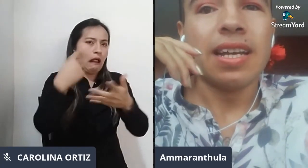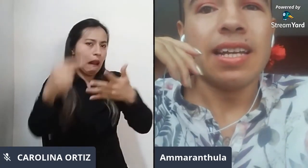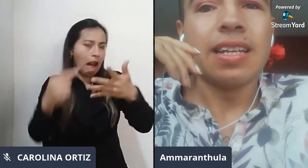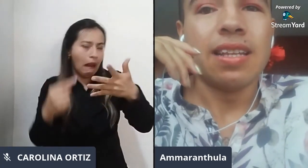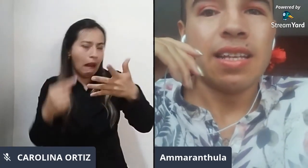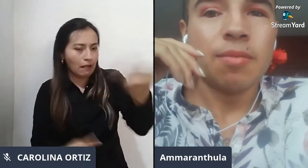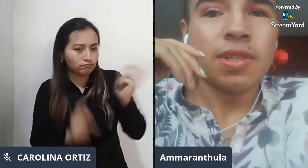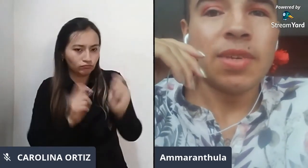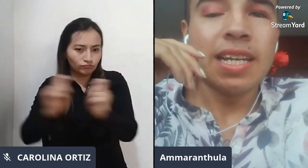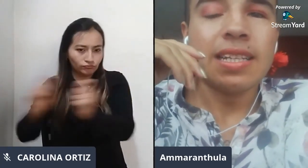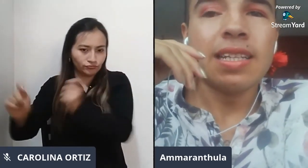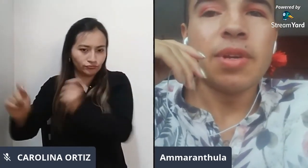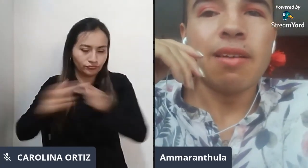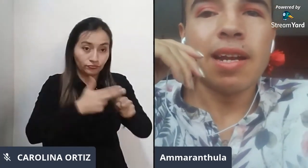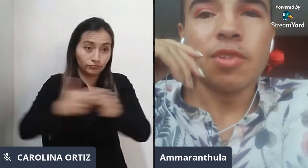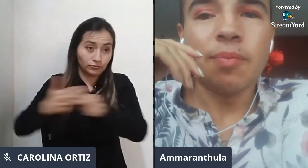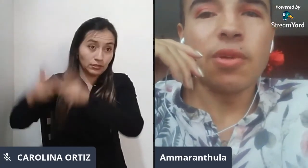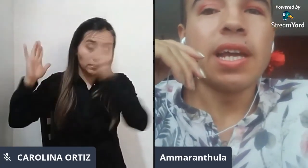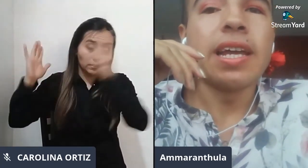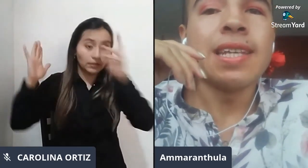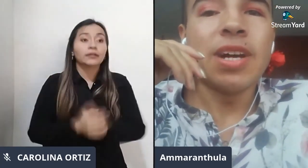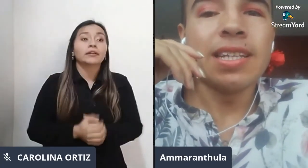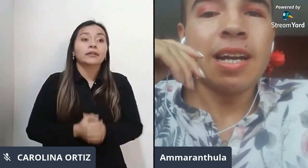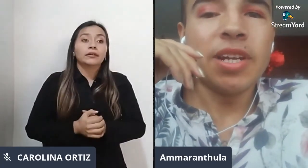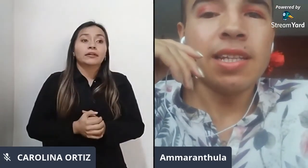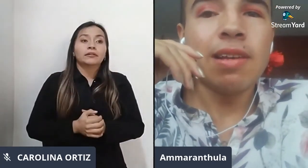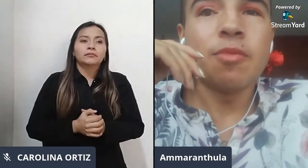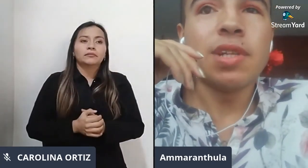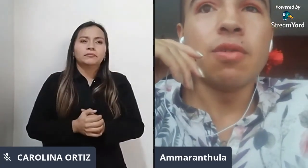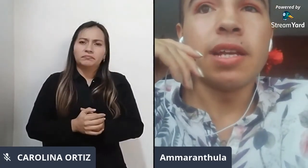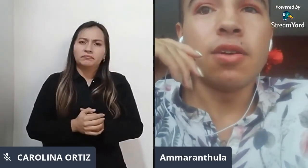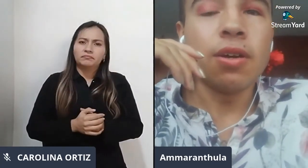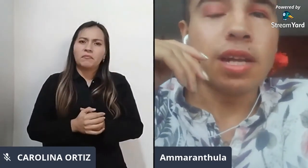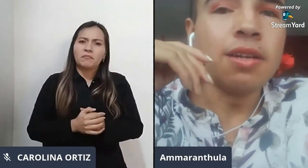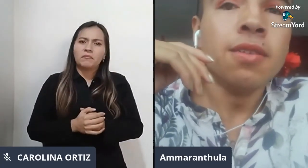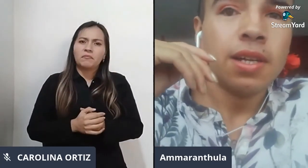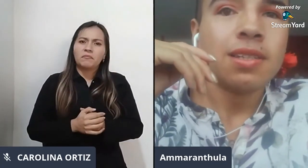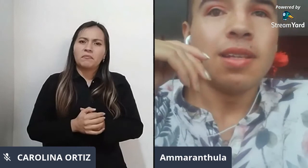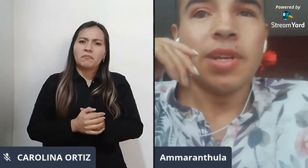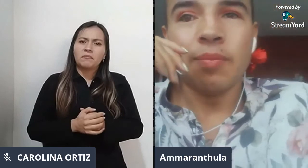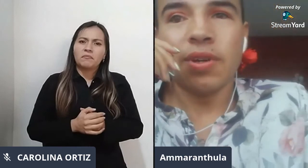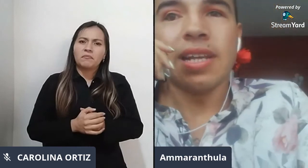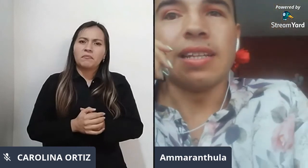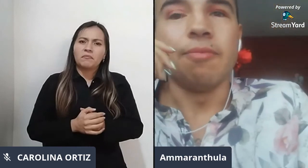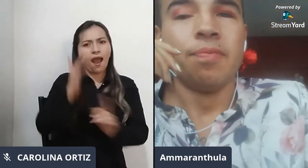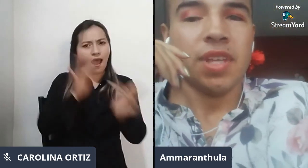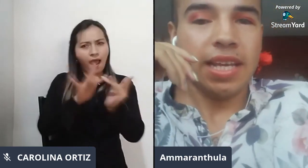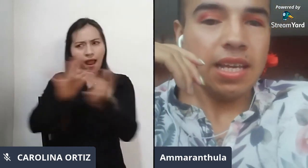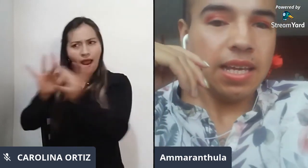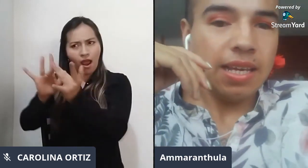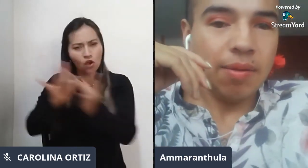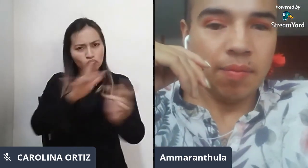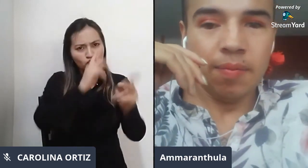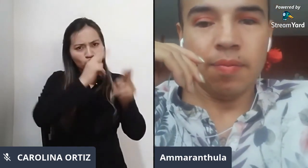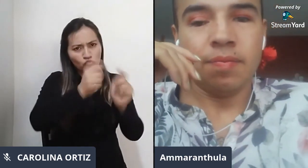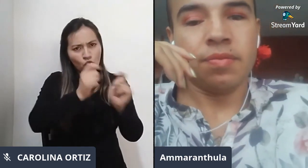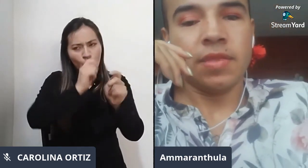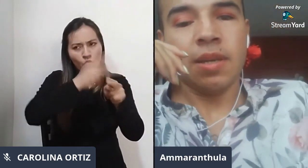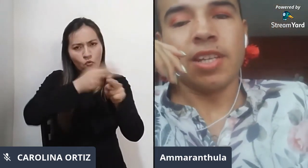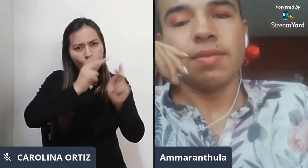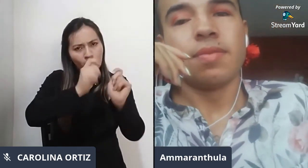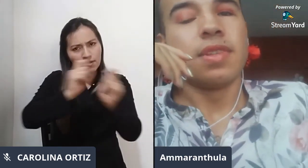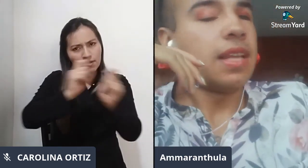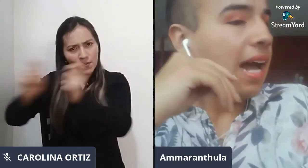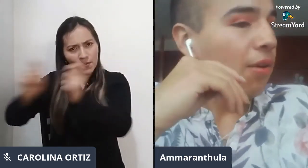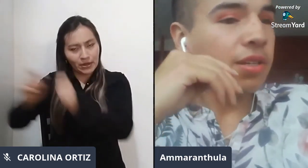bueno, digamos que más adelante también hablaremos de por qué semánticamente hablamos de una y no de otra, ¿no? Eso también es importante.